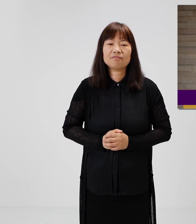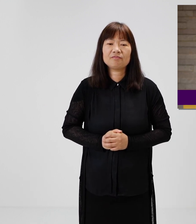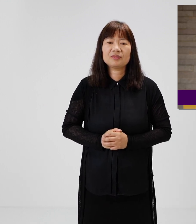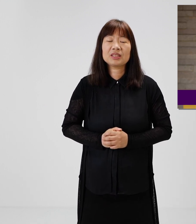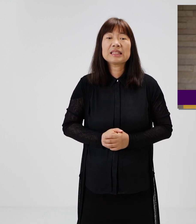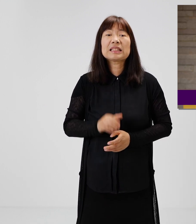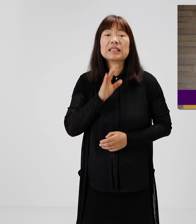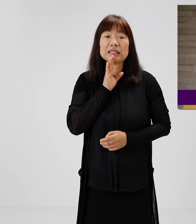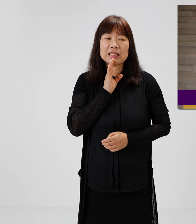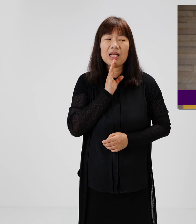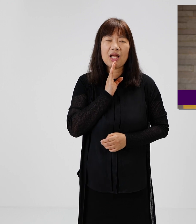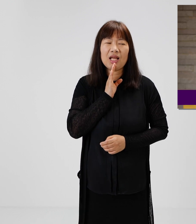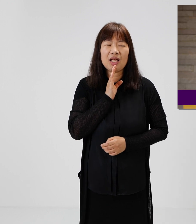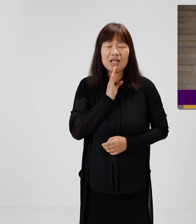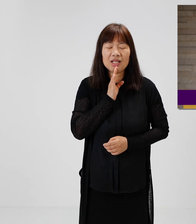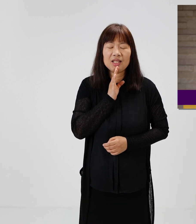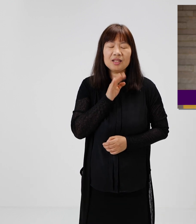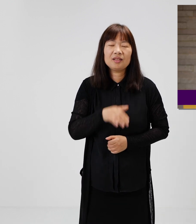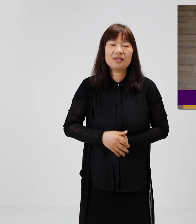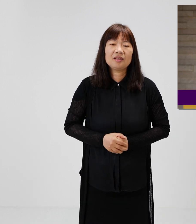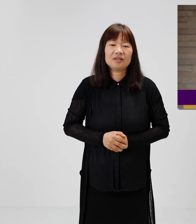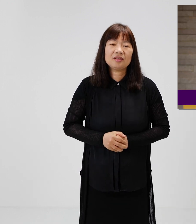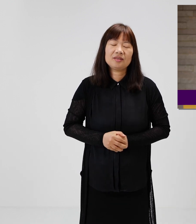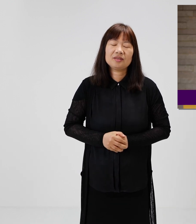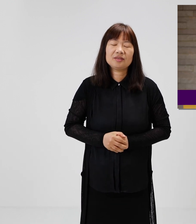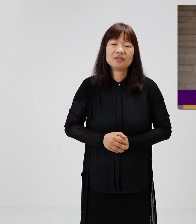아니요, 진짜 역설적으로